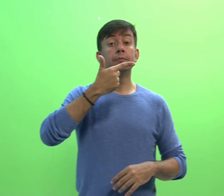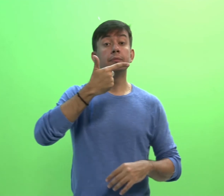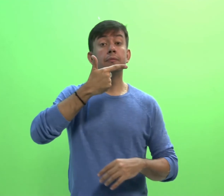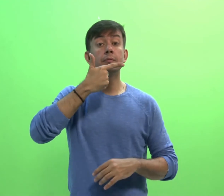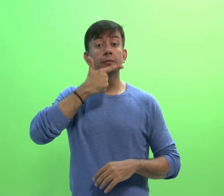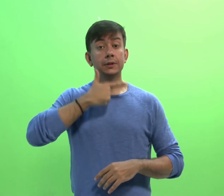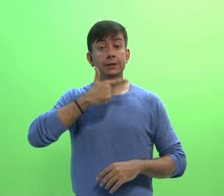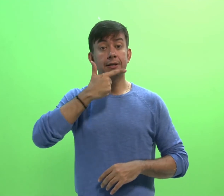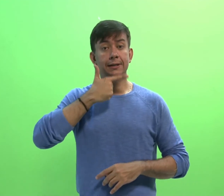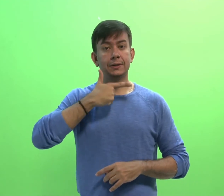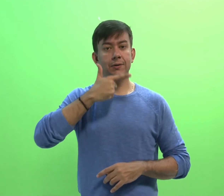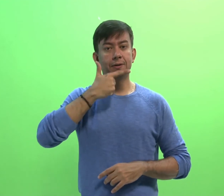Por exemplo, estão para queijo.